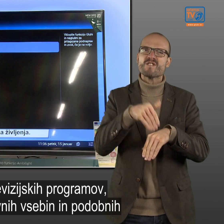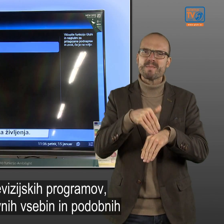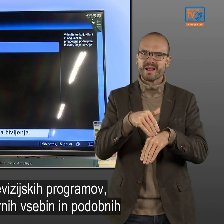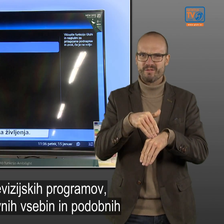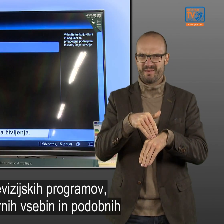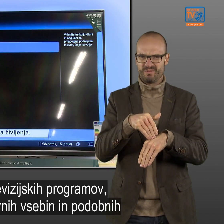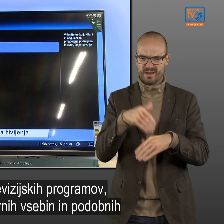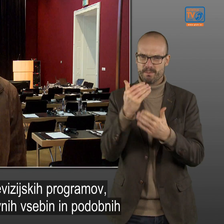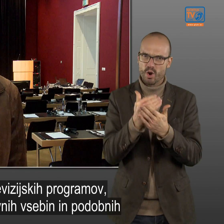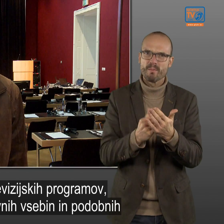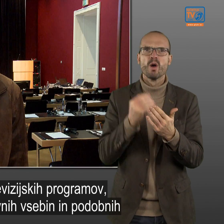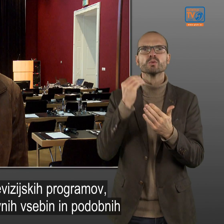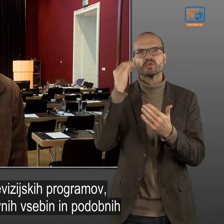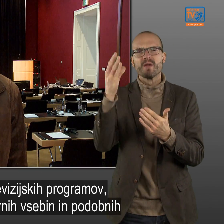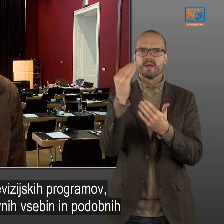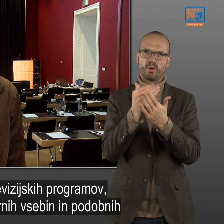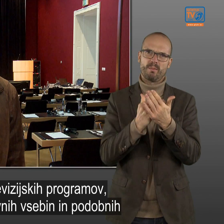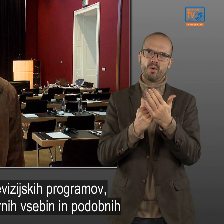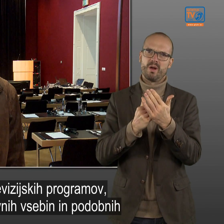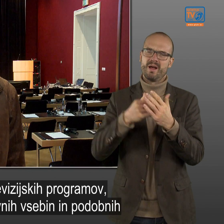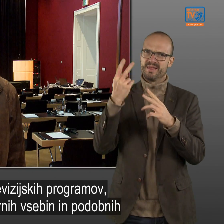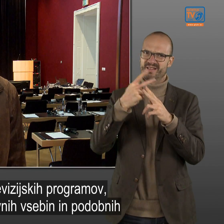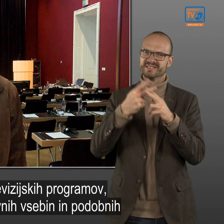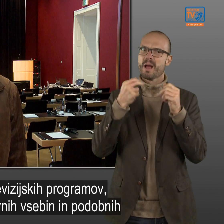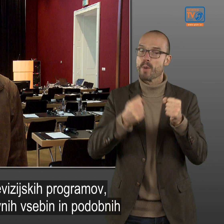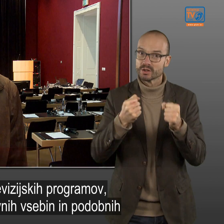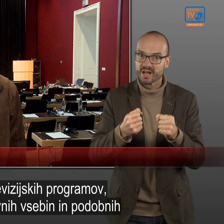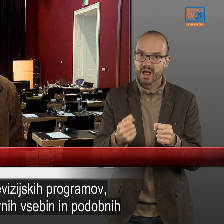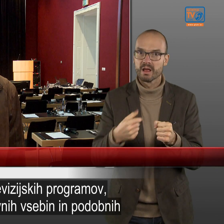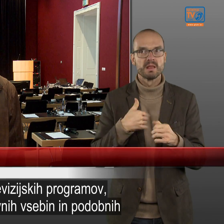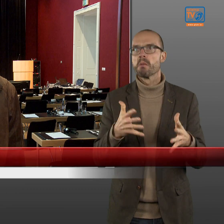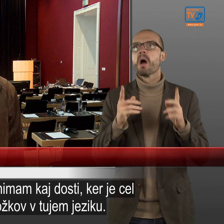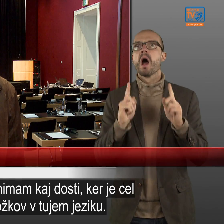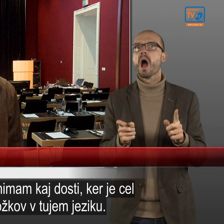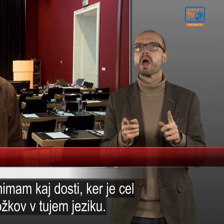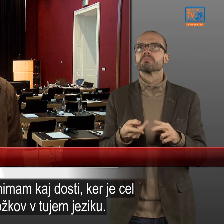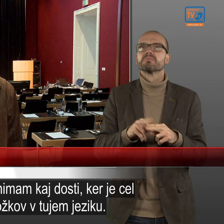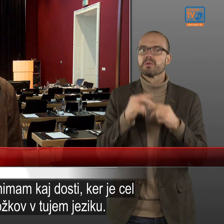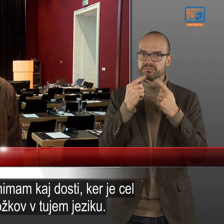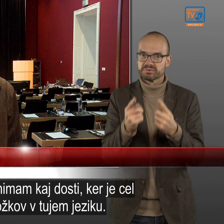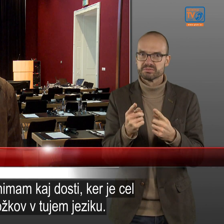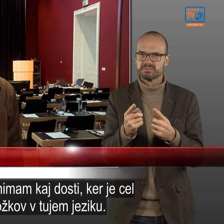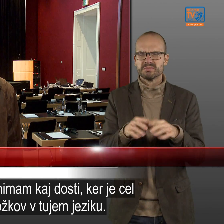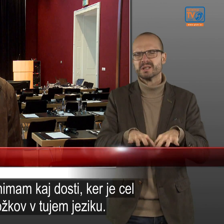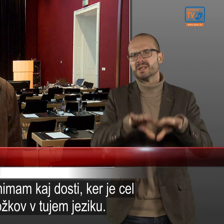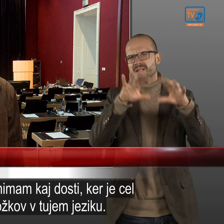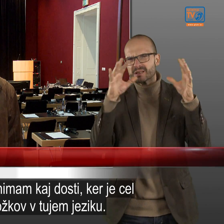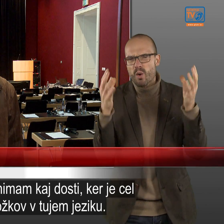oziroma informativnih programov, izobraževalnih programov, televizijskih postaj nimam kaj dosti zaradi tega, ker je cel